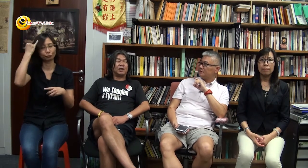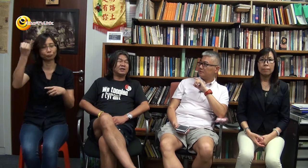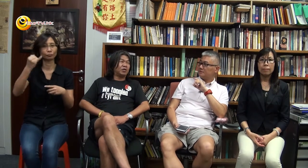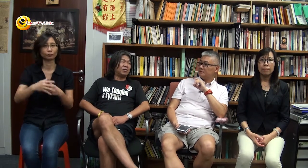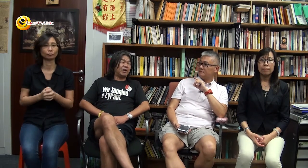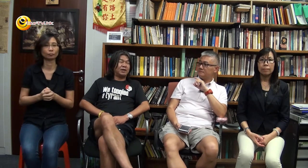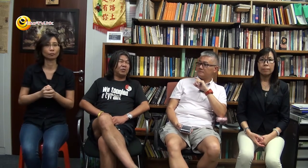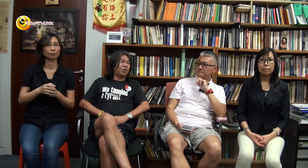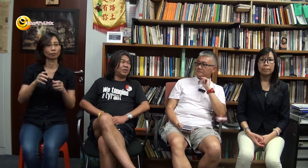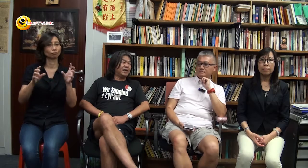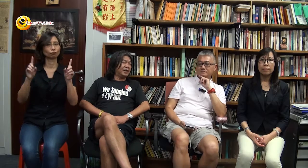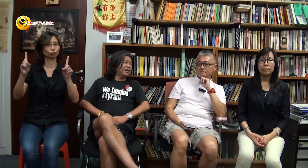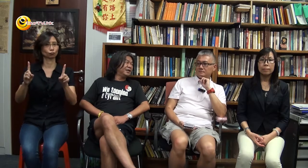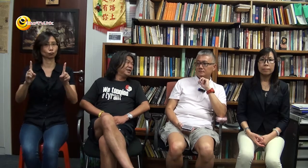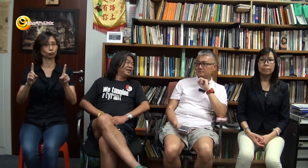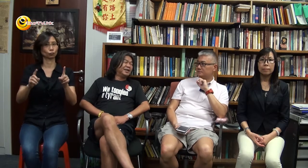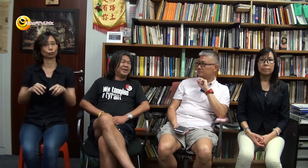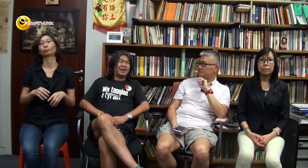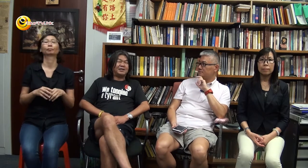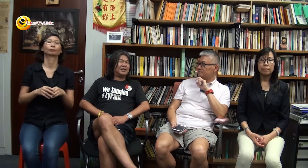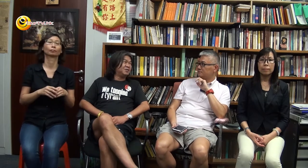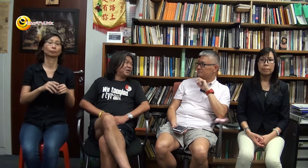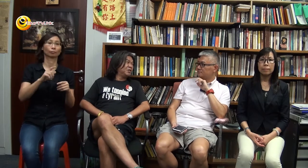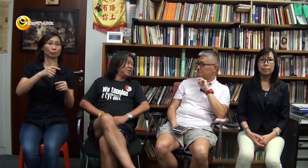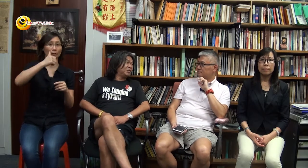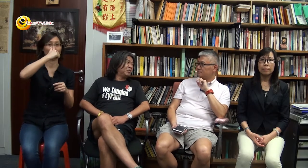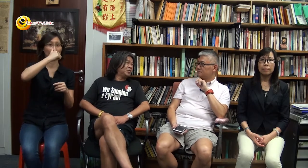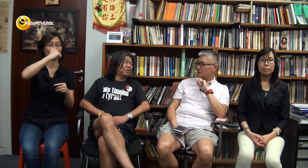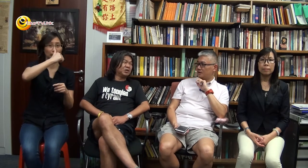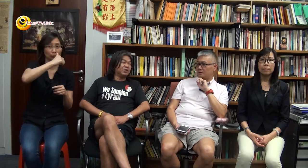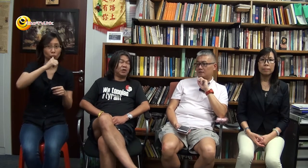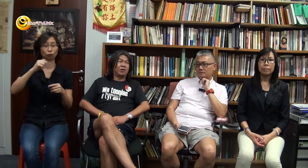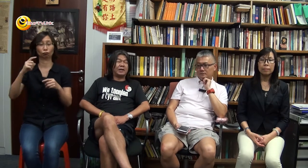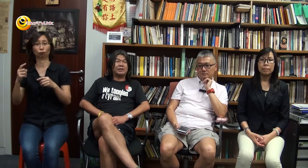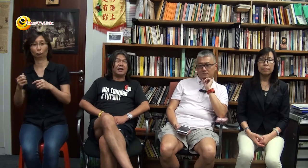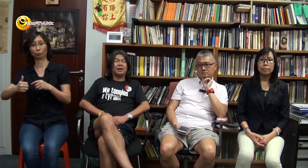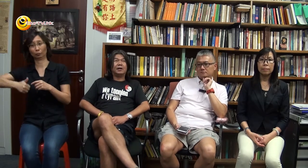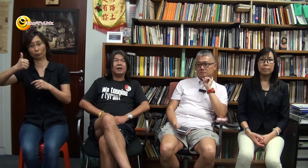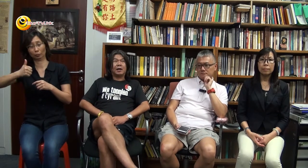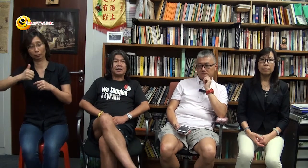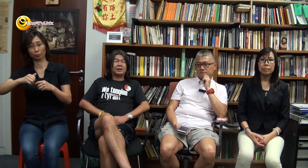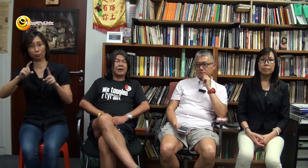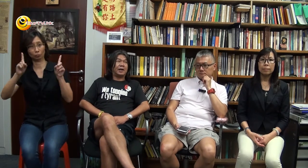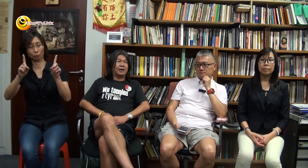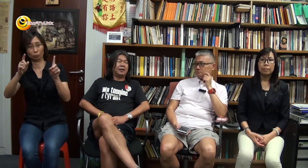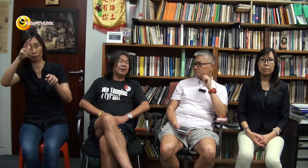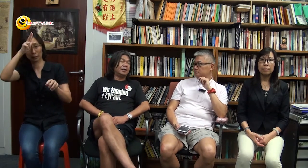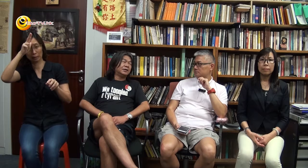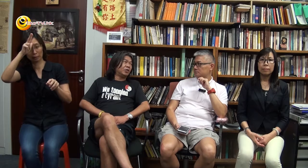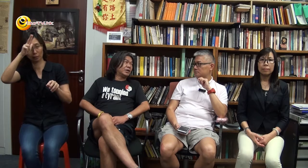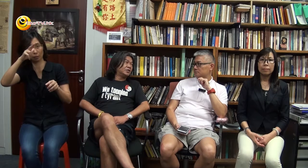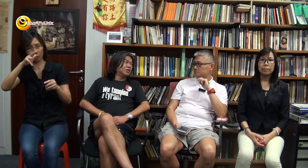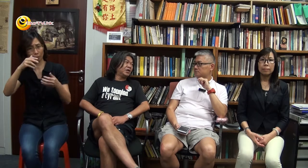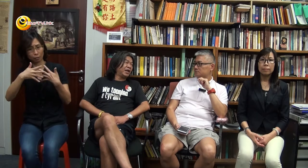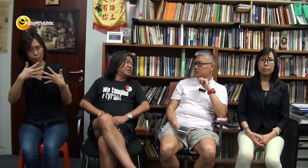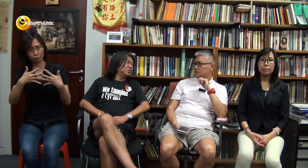德成同埋鄧國威又冇乜嘢，即係喺政治份量邊又唔係好重要。誰唯一就係曾德成係